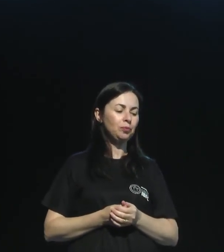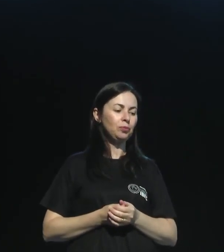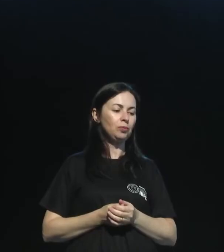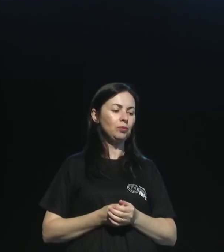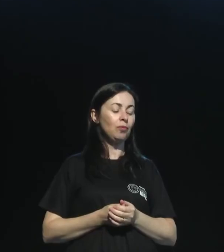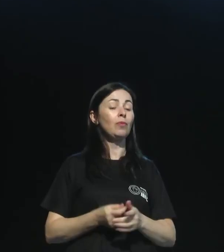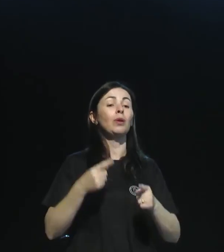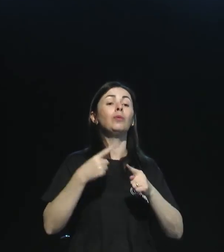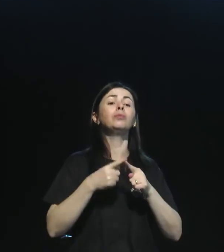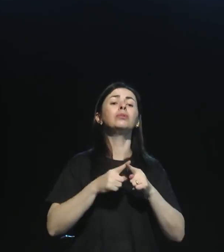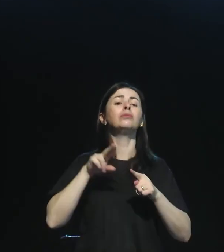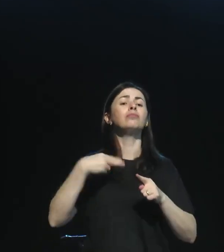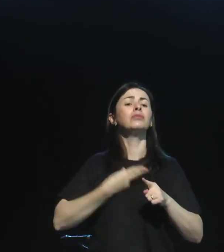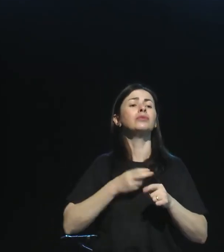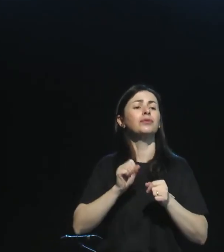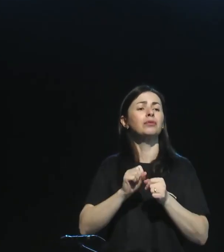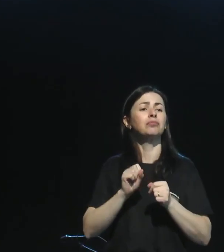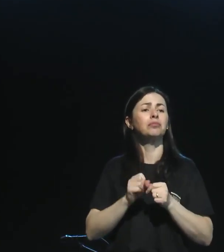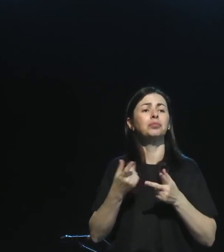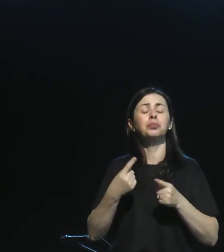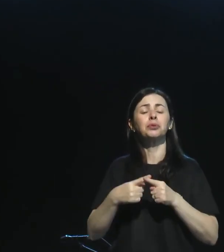Por que a gente faz assim?